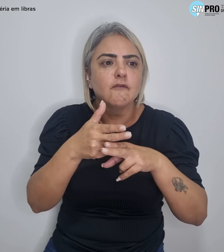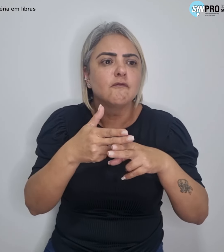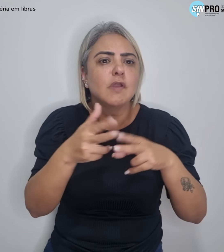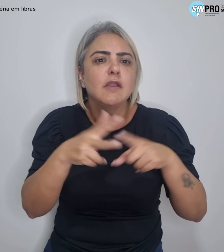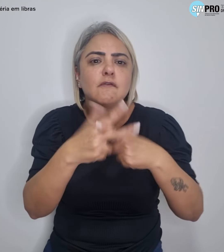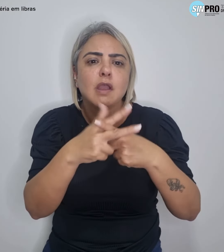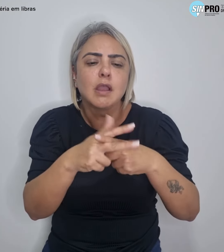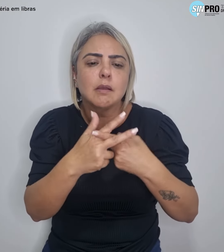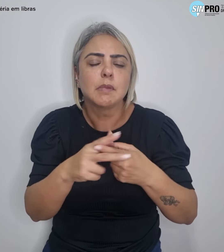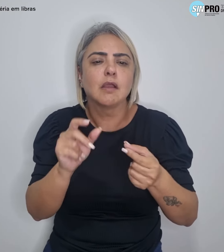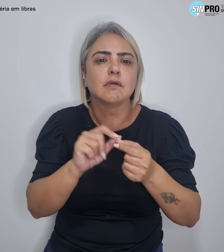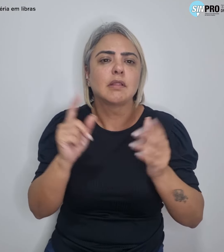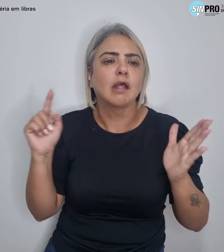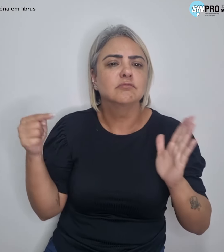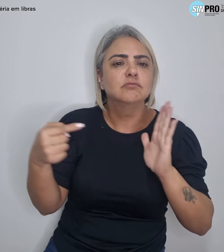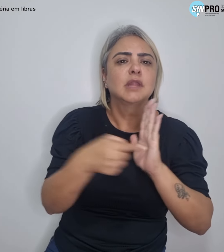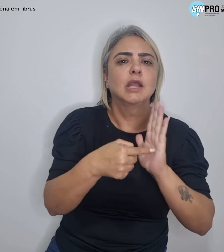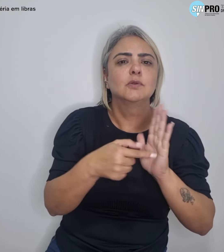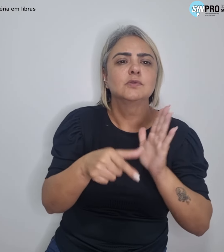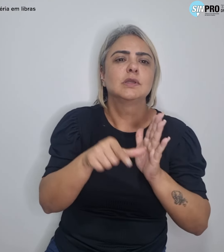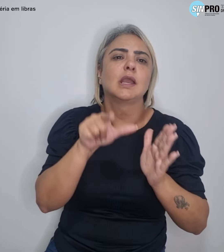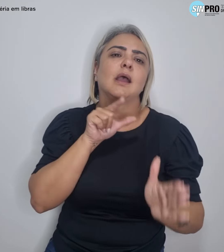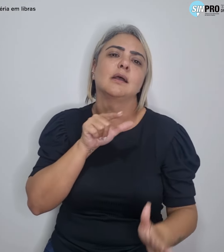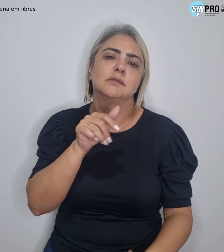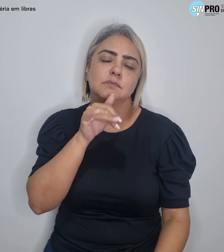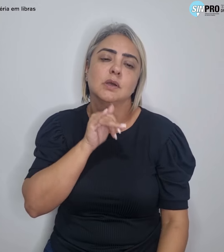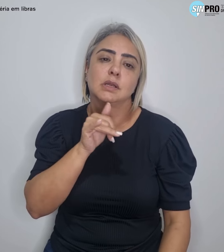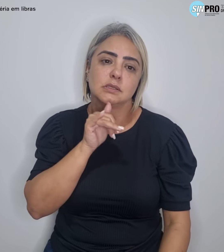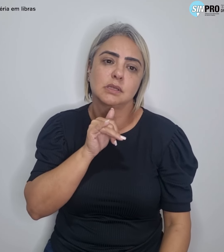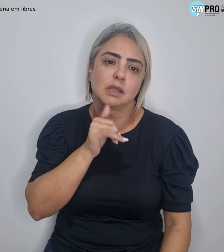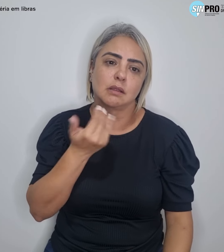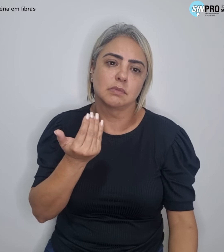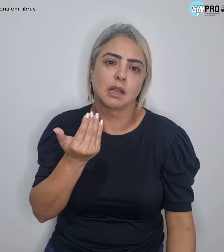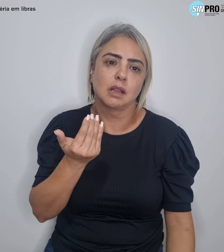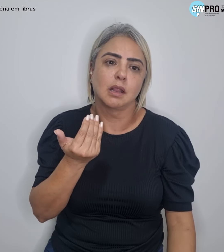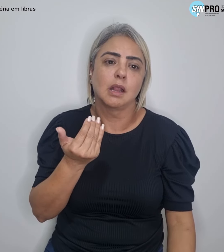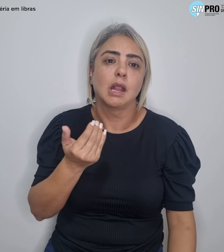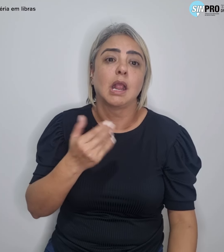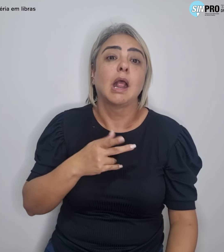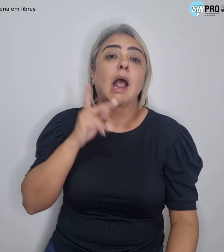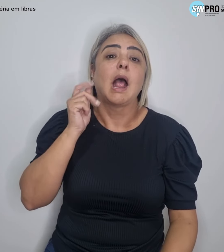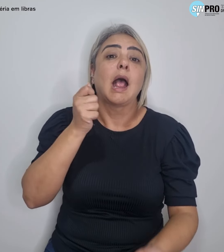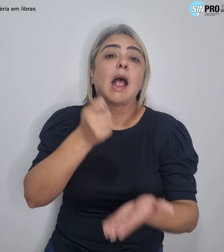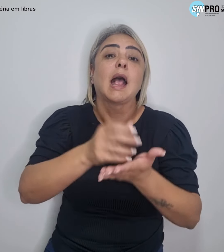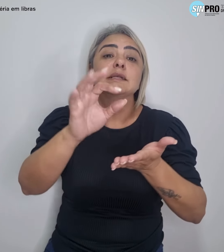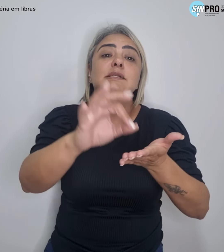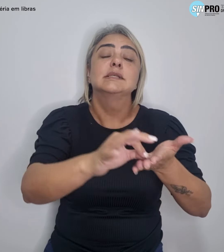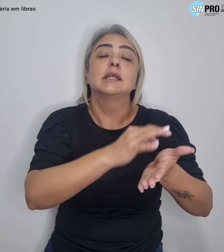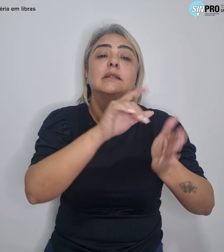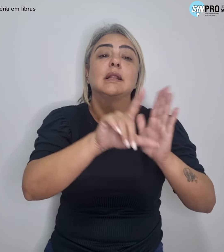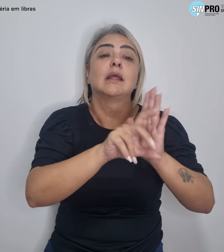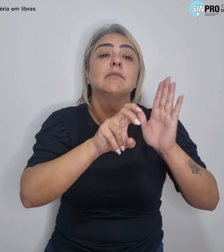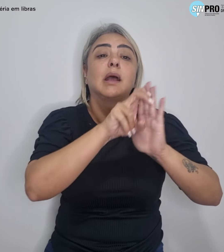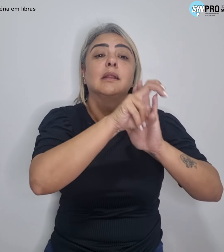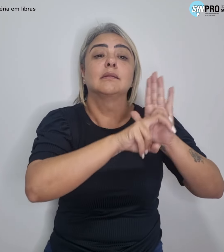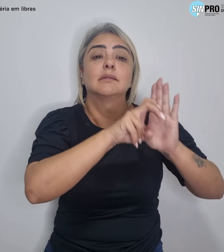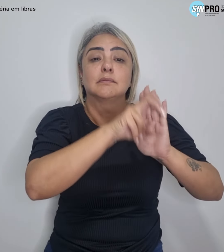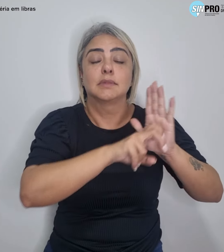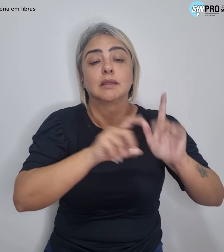efetuar a denúncia do que antes, por exemplo, da promulgação da lei Maria da Penha. Mas também é